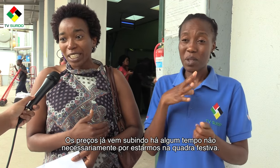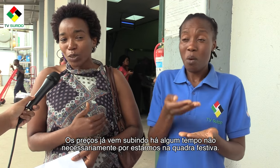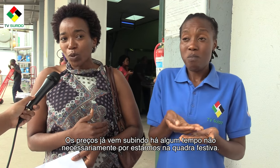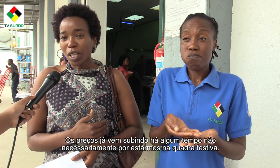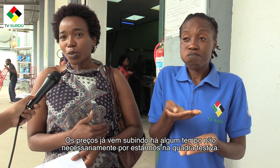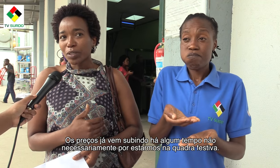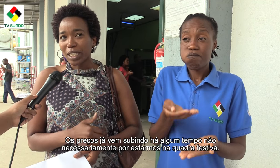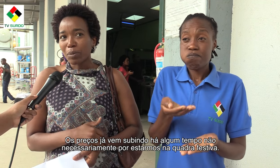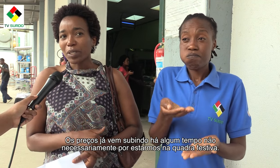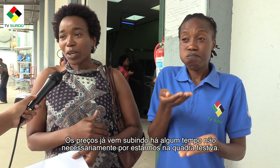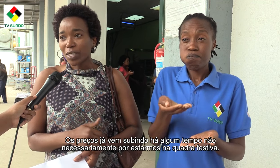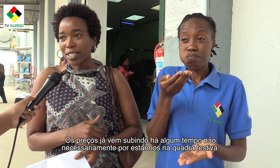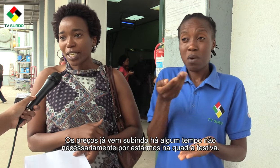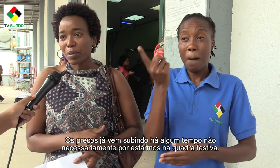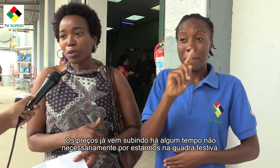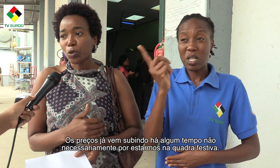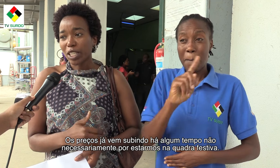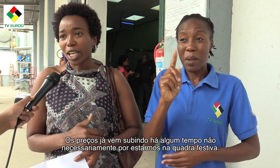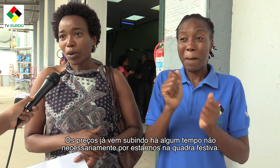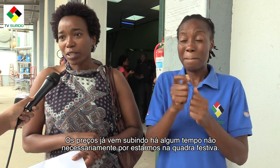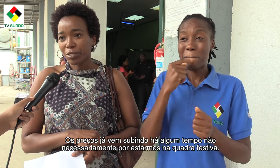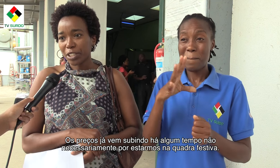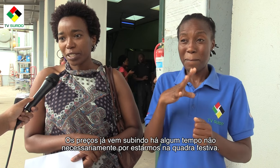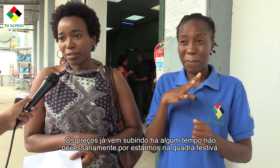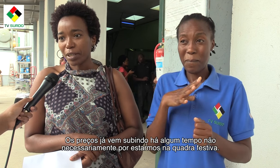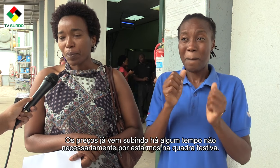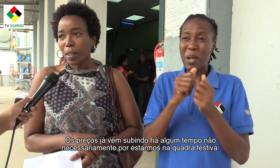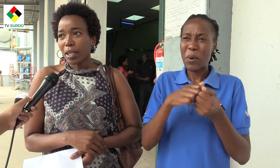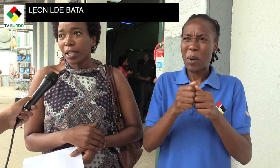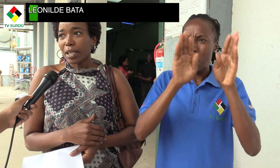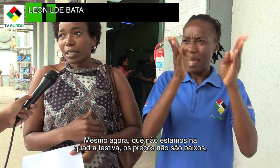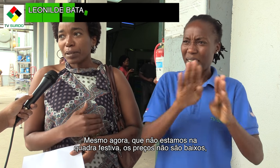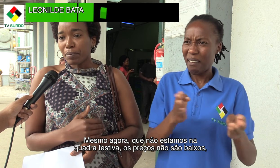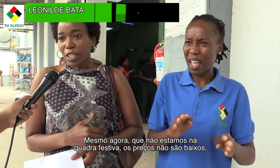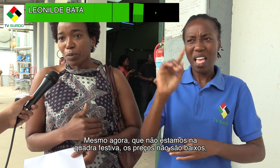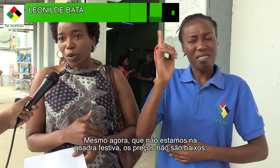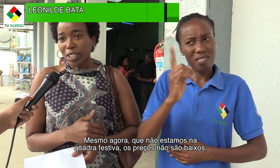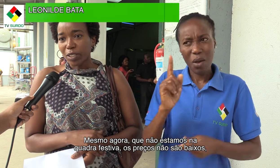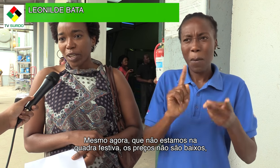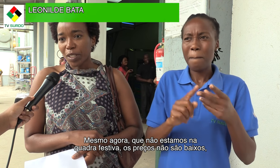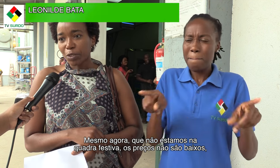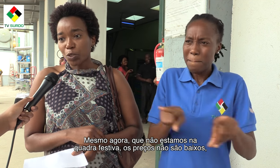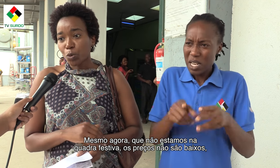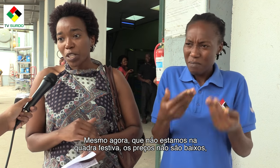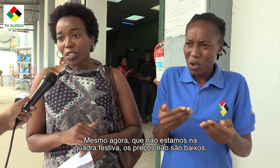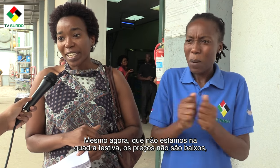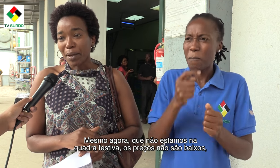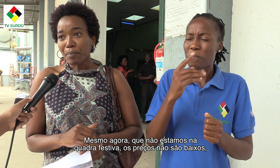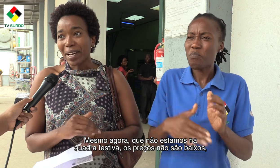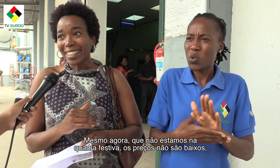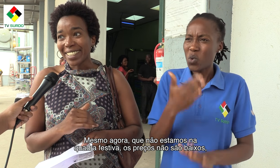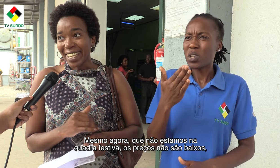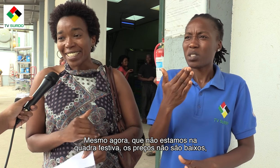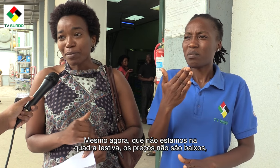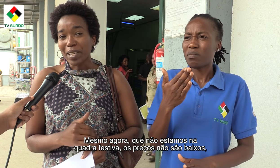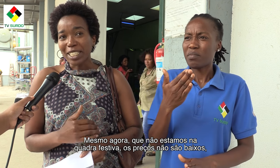subindo há algum tempo, não necessariamente por estar na quadra festiva. Mesmo agora, estando na quadra festiva, os preços ainda